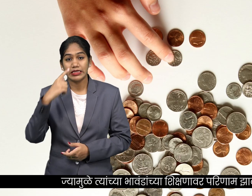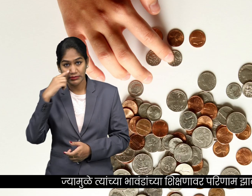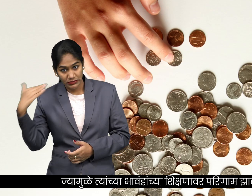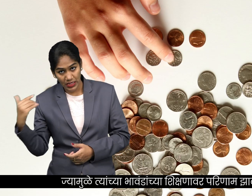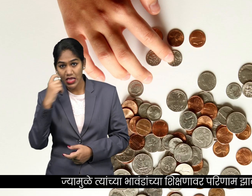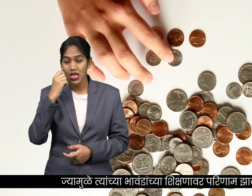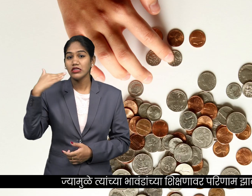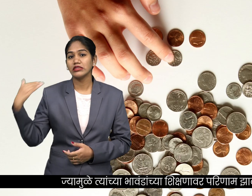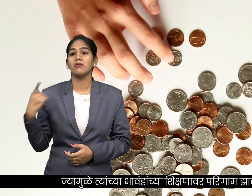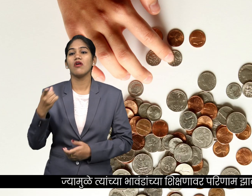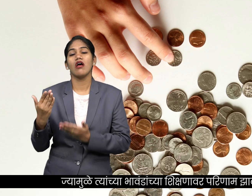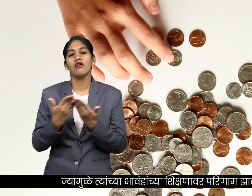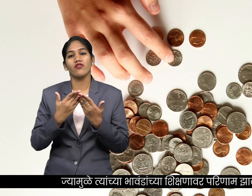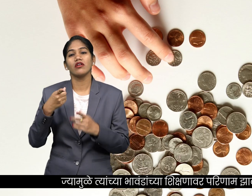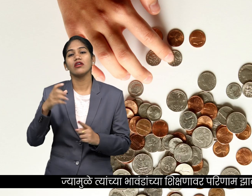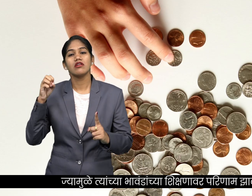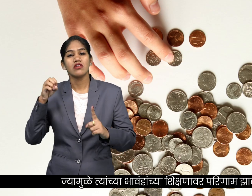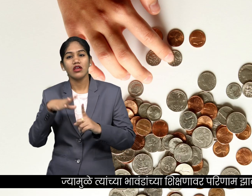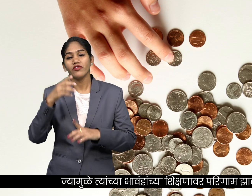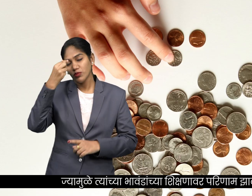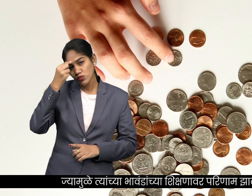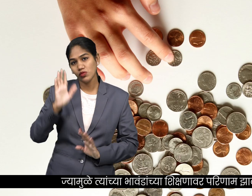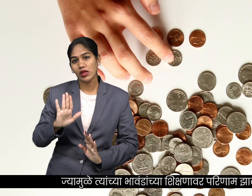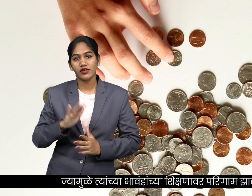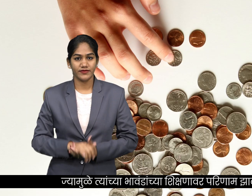शिक्षणावर परिणाम झाला होता.